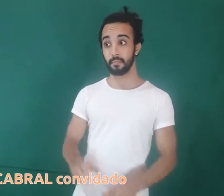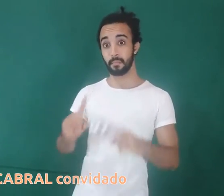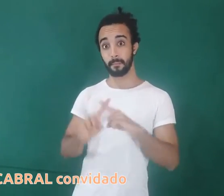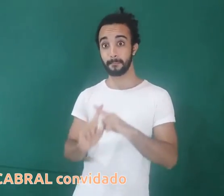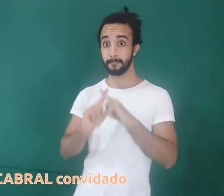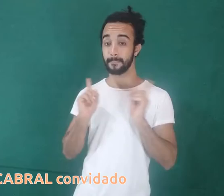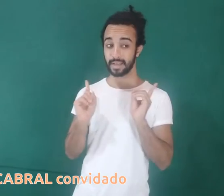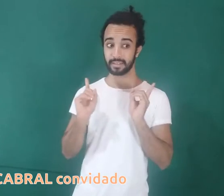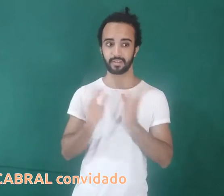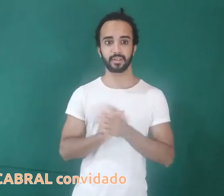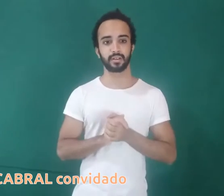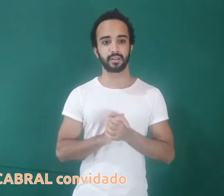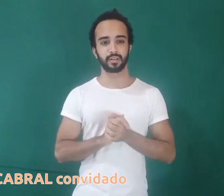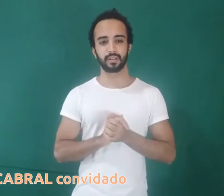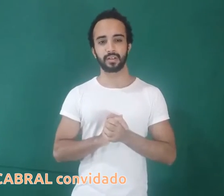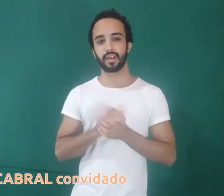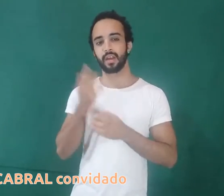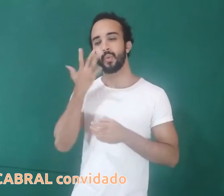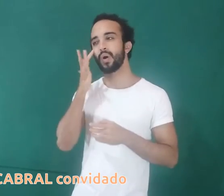tempos excitantes. Todo mundo acha que já falou tudo, que